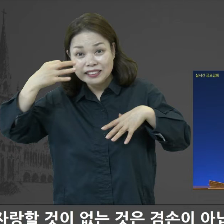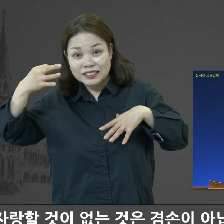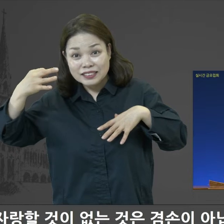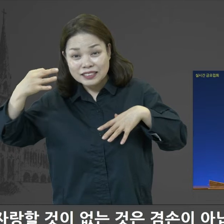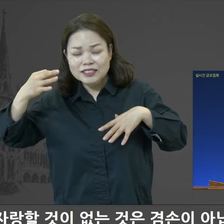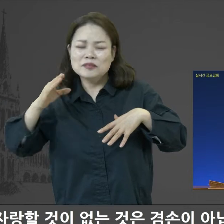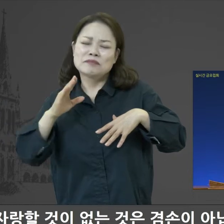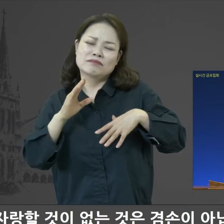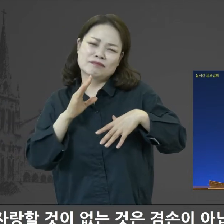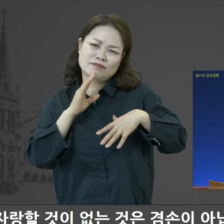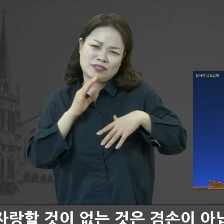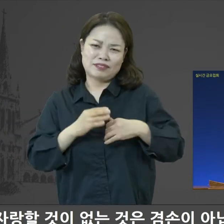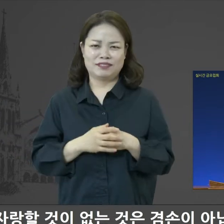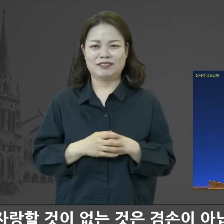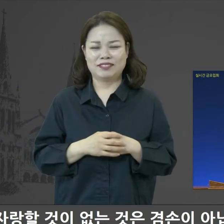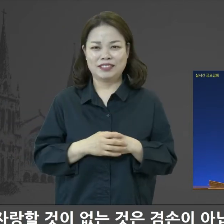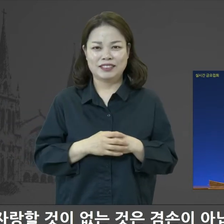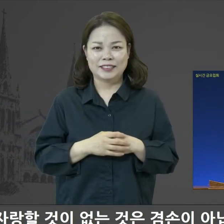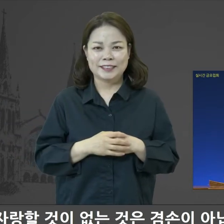건 사실입니다.